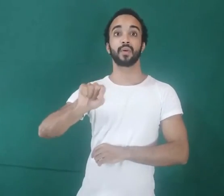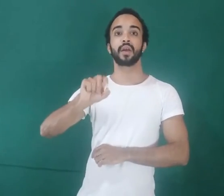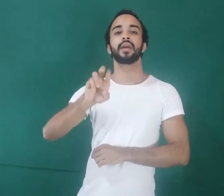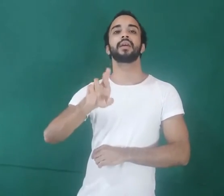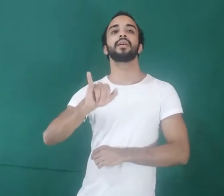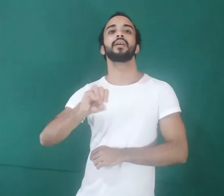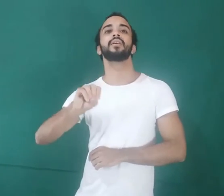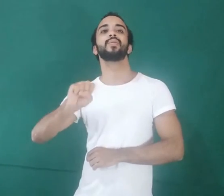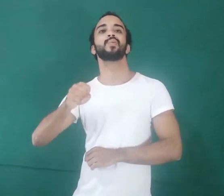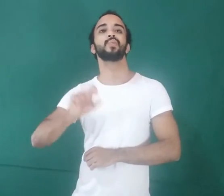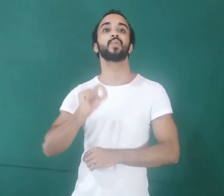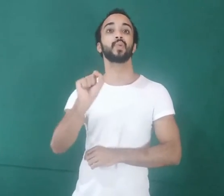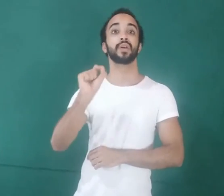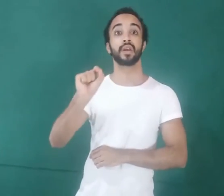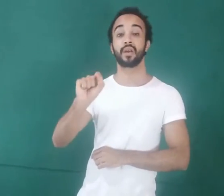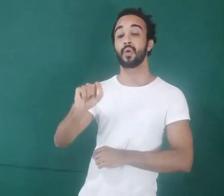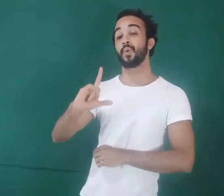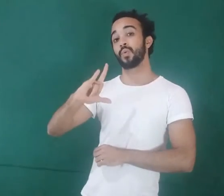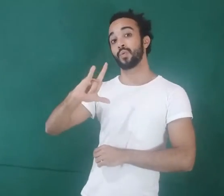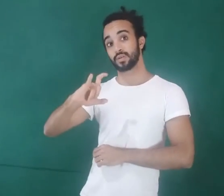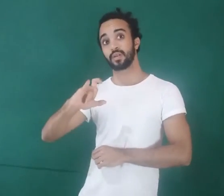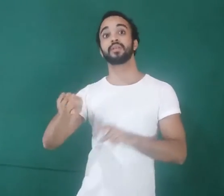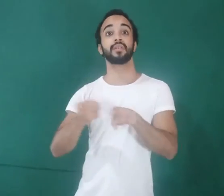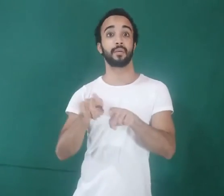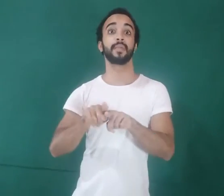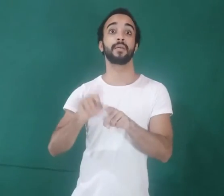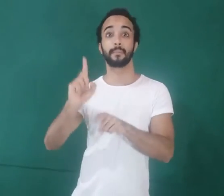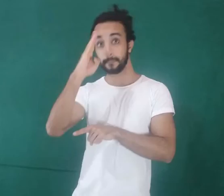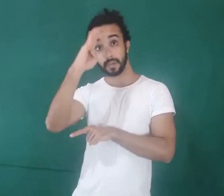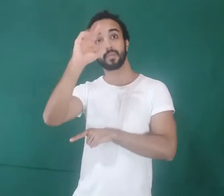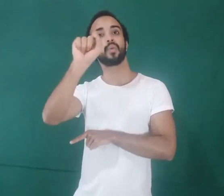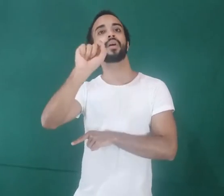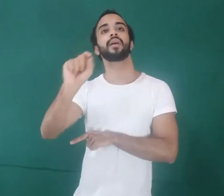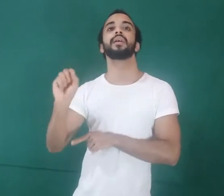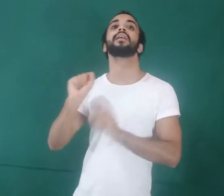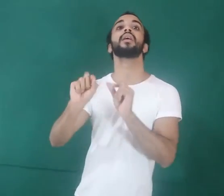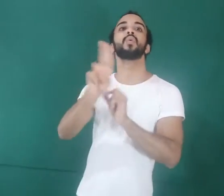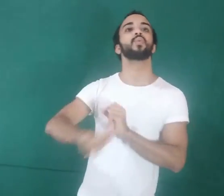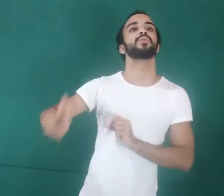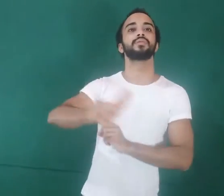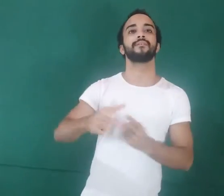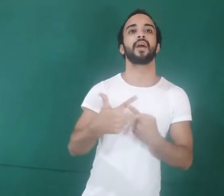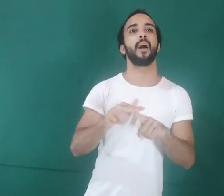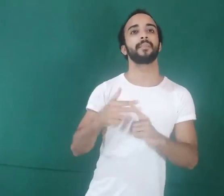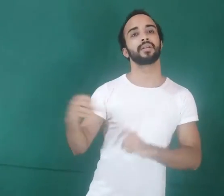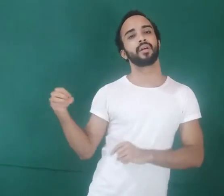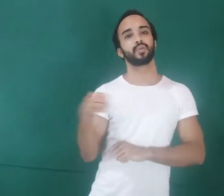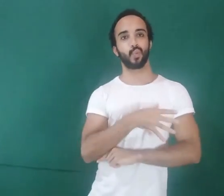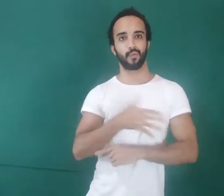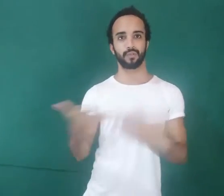o Instagram está dando prioridade a quem também usa a nova ferramenta deles. Então, tipo, eu fiquei pensando,